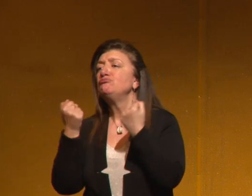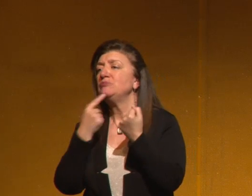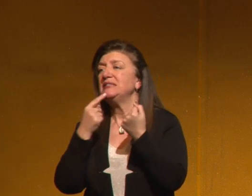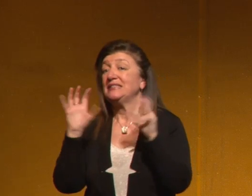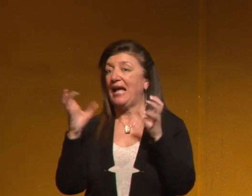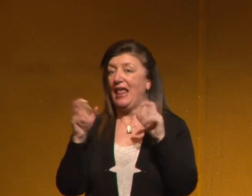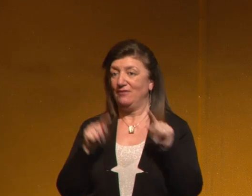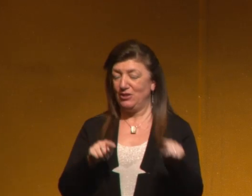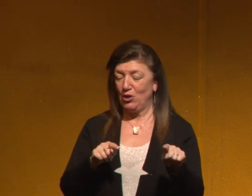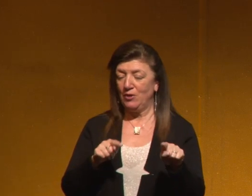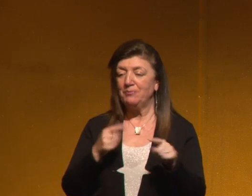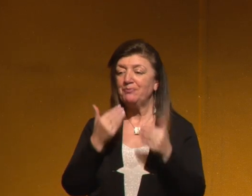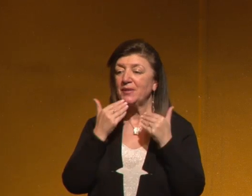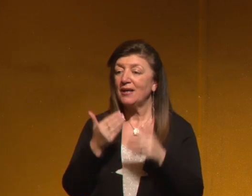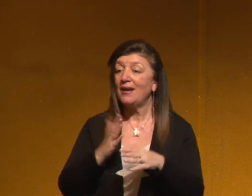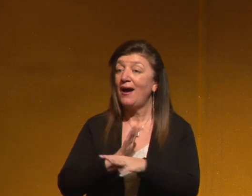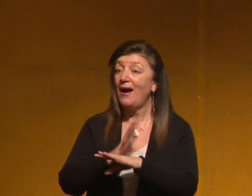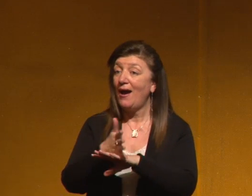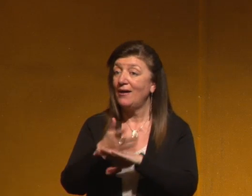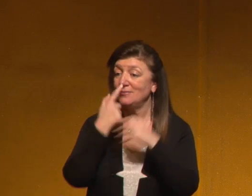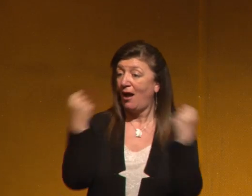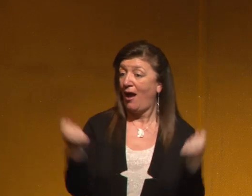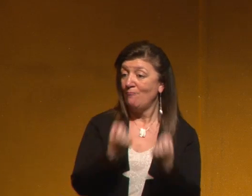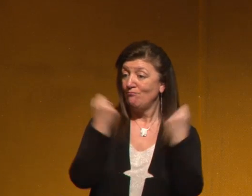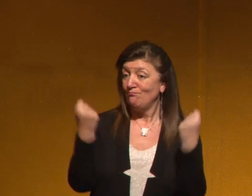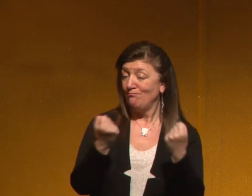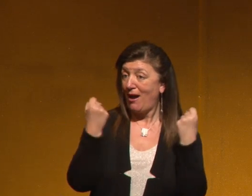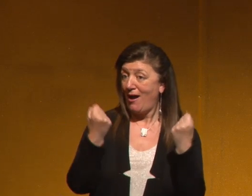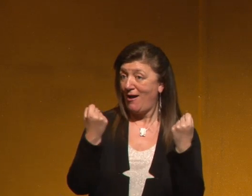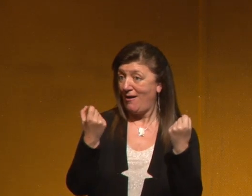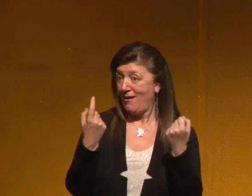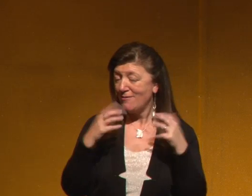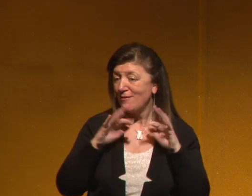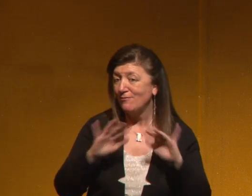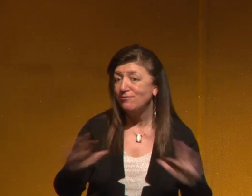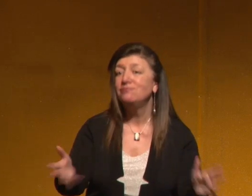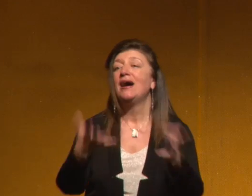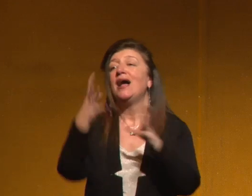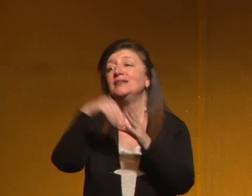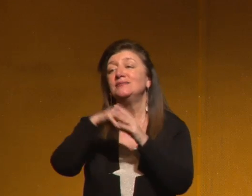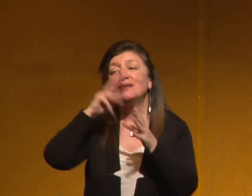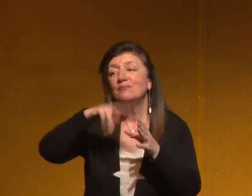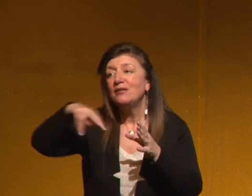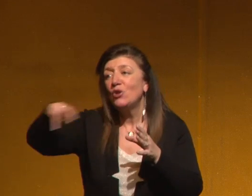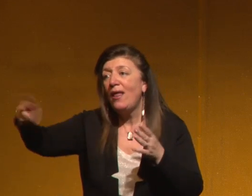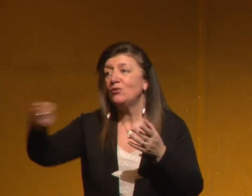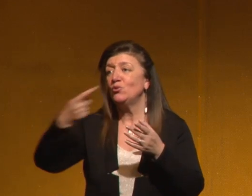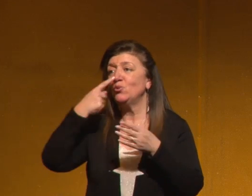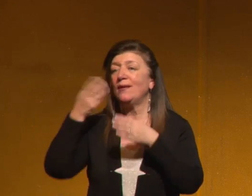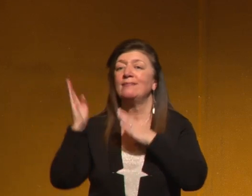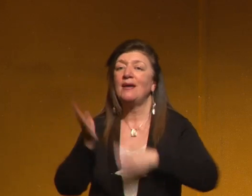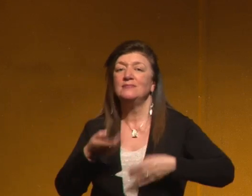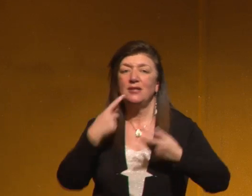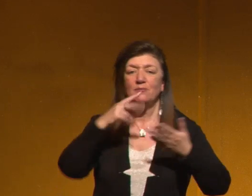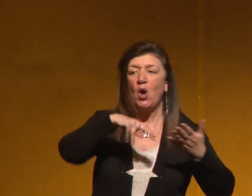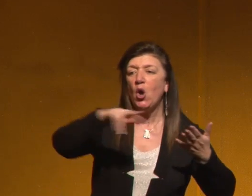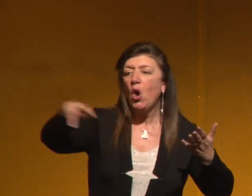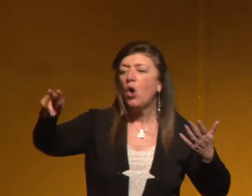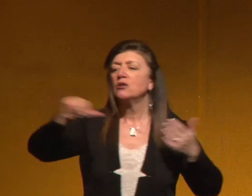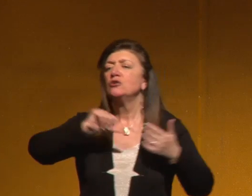attraverso campagne promozionali attraverso l'uso di testimonial attraverso l'inserimento della lettura che è la cosa al sud avete più importante non in